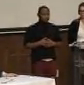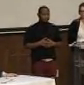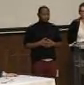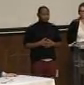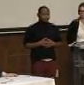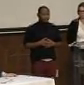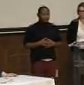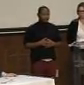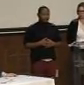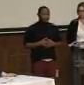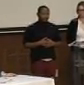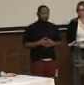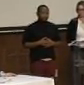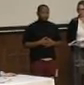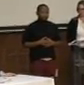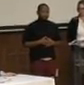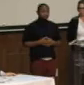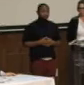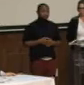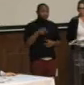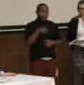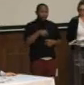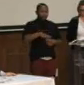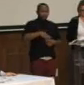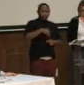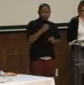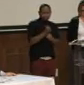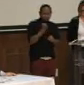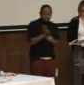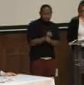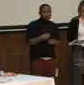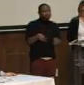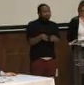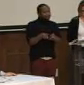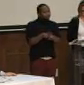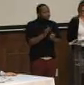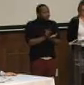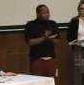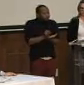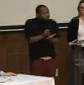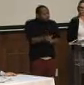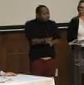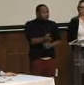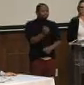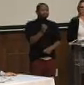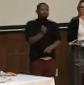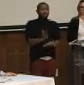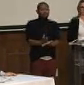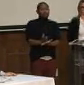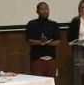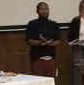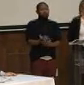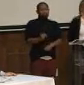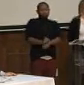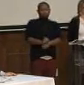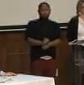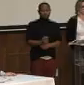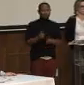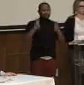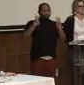Inclusive, não só essas obras, né? Parece que no Riacho Fundo está parada por questões